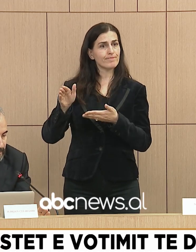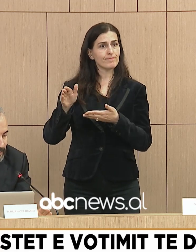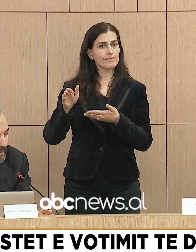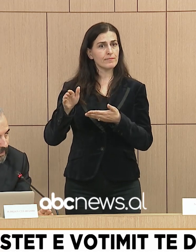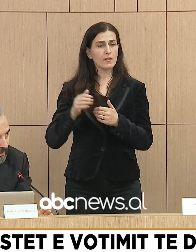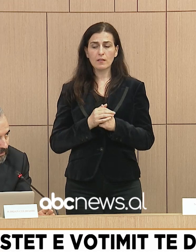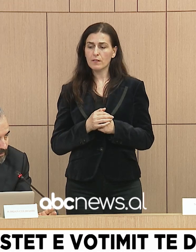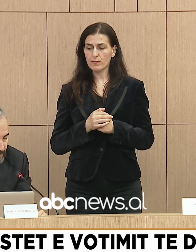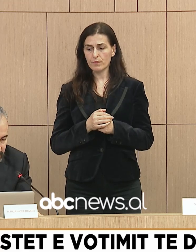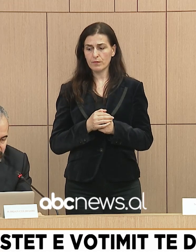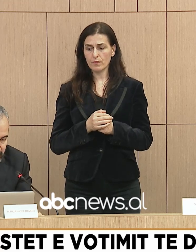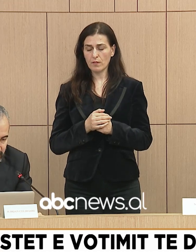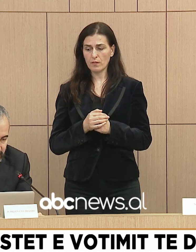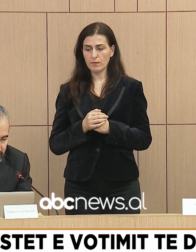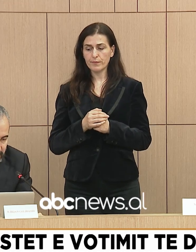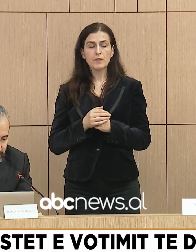Nga i